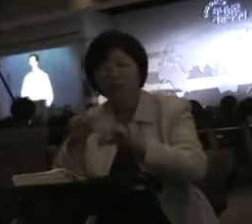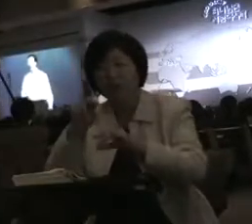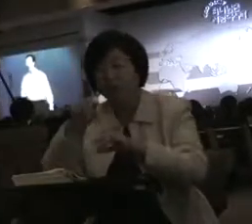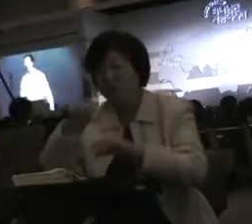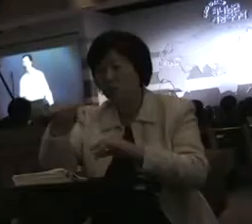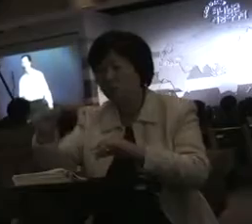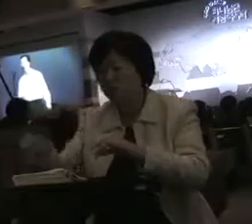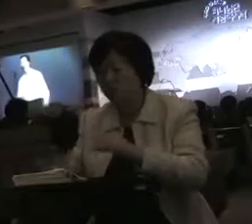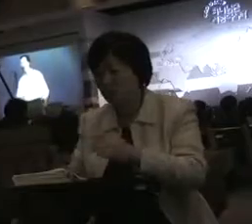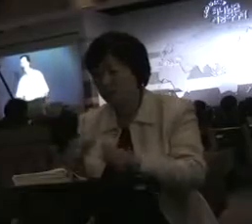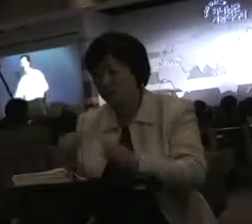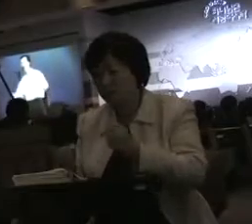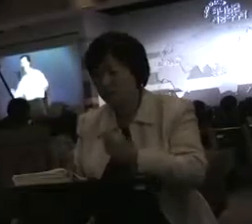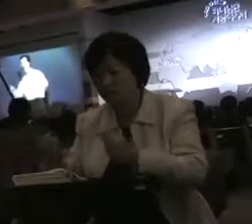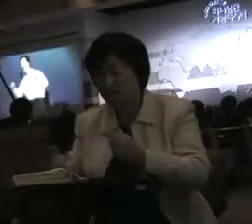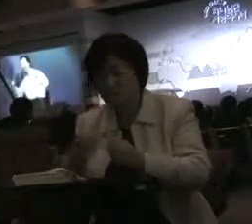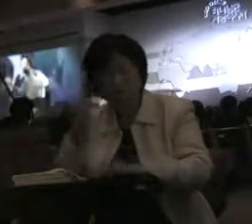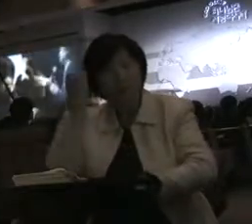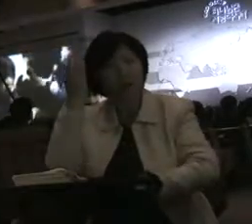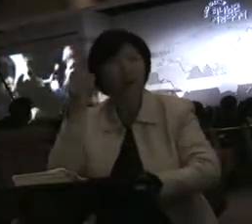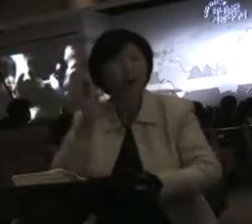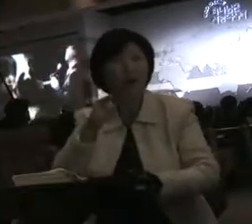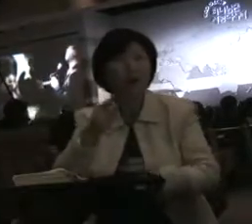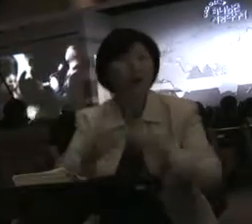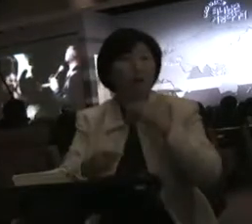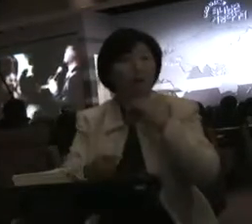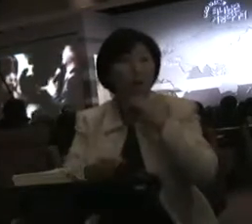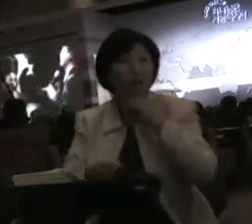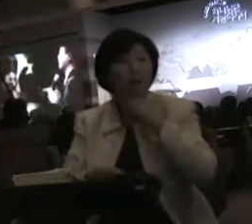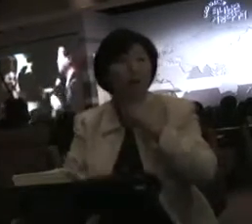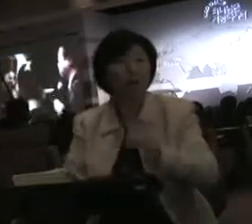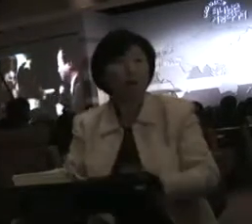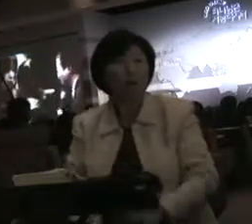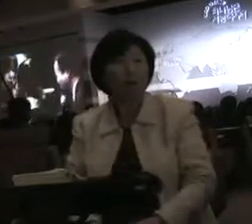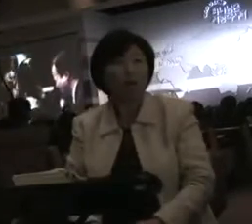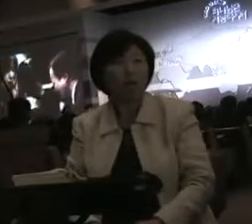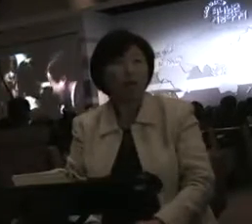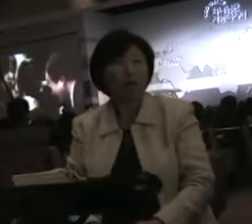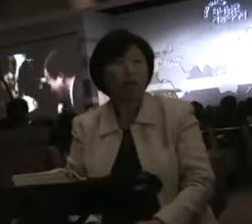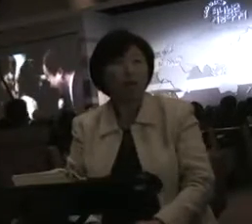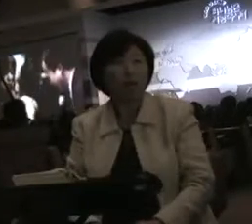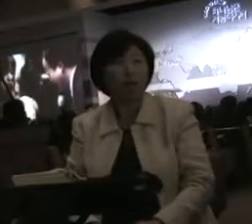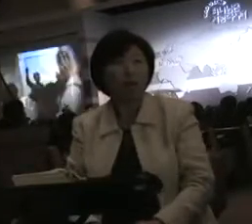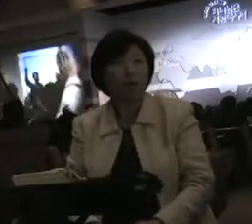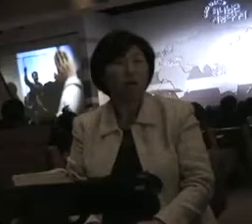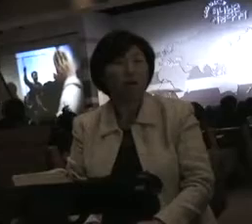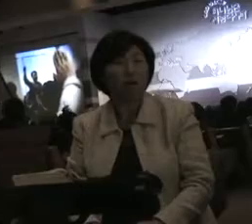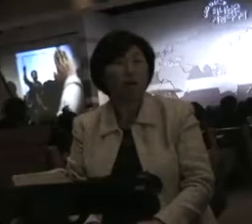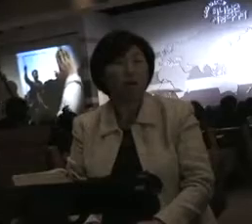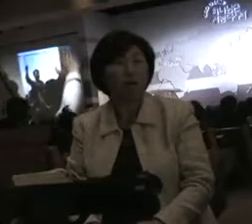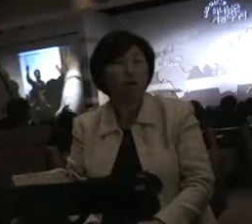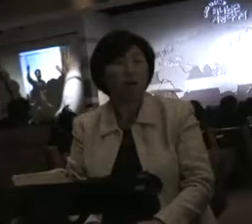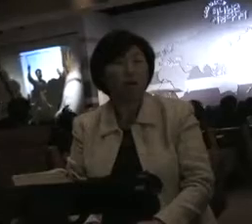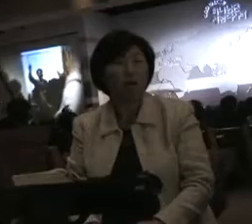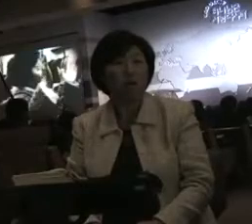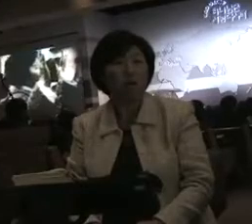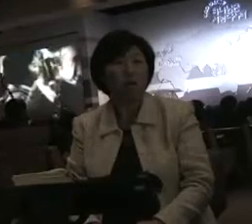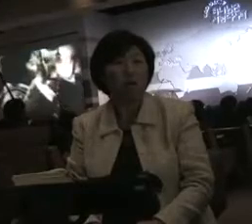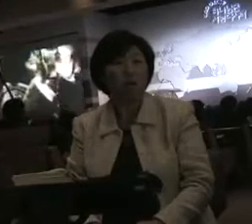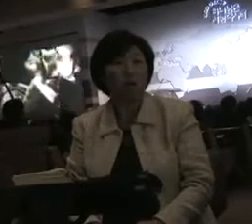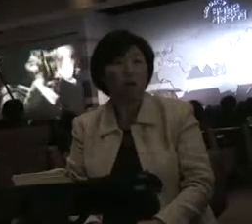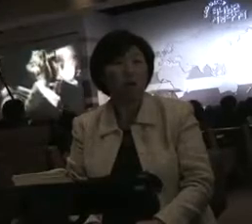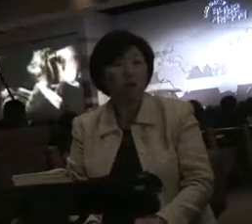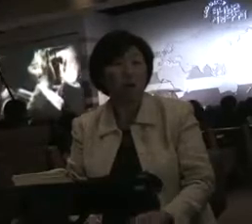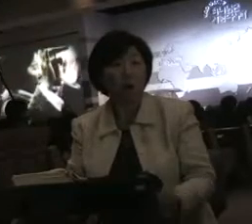함께하는 토요 비전 예배를 통해 끝없는 하나님의 나라의 확장을 이루어가고 있습니다. 이제는